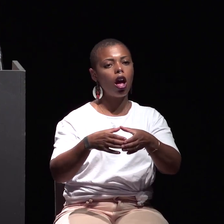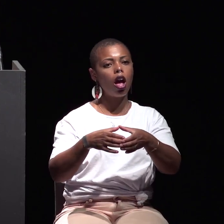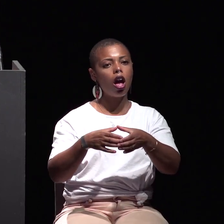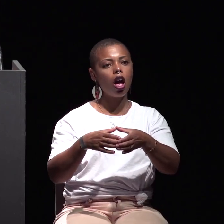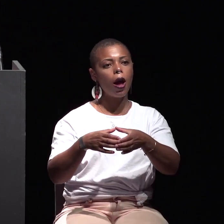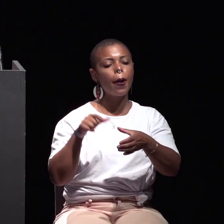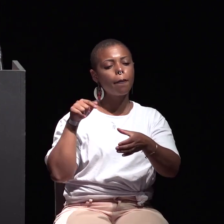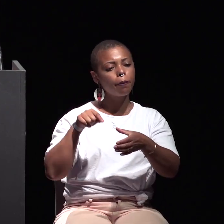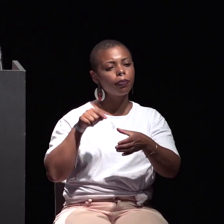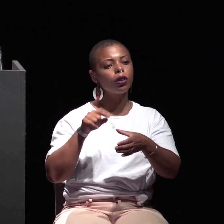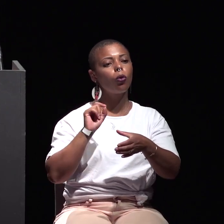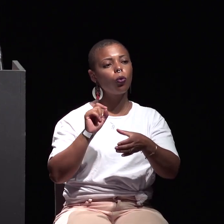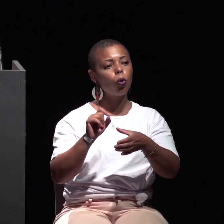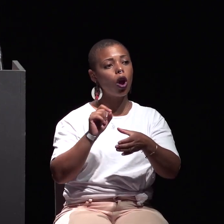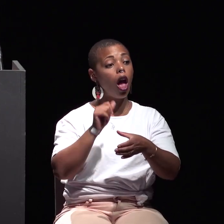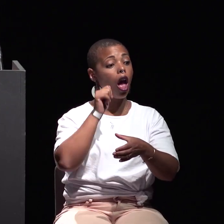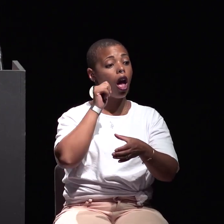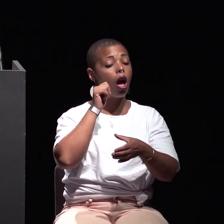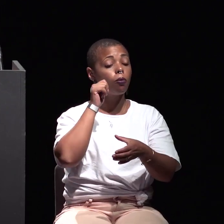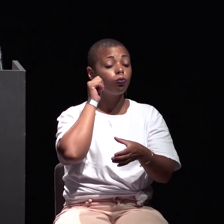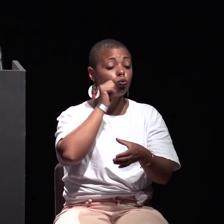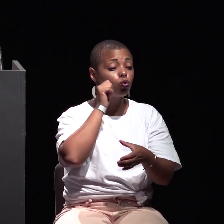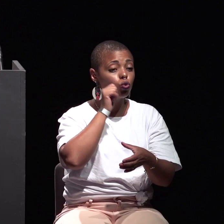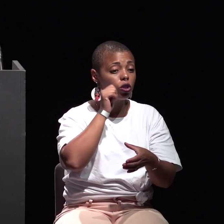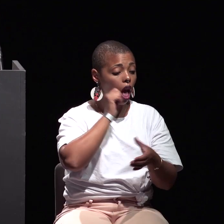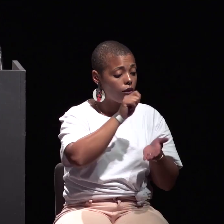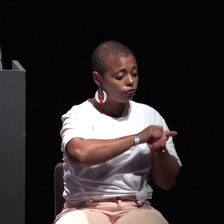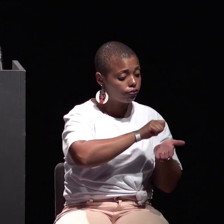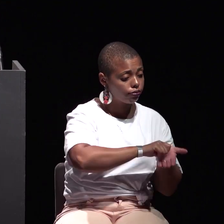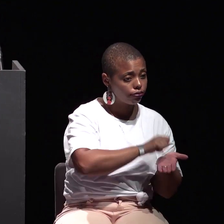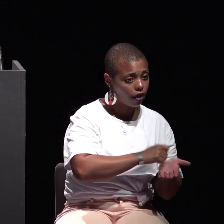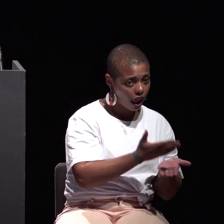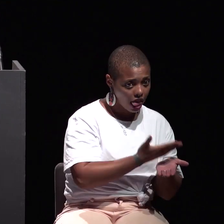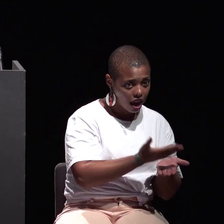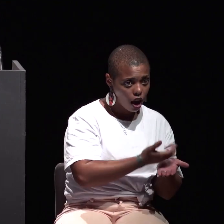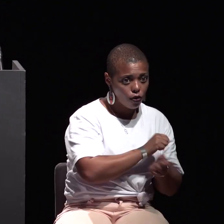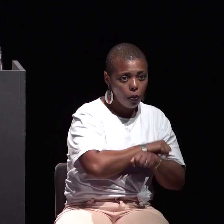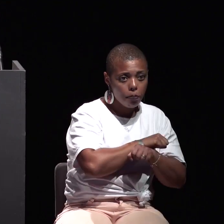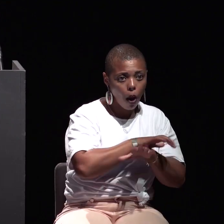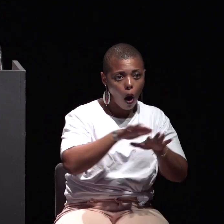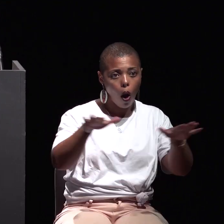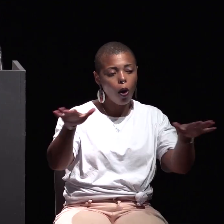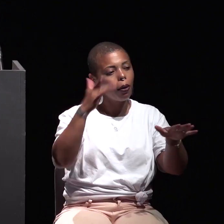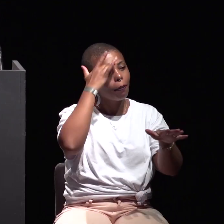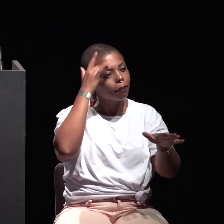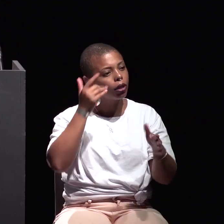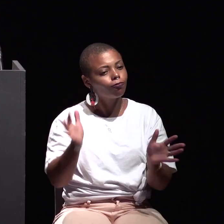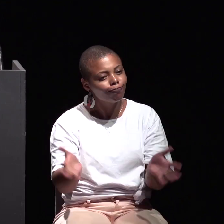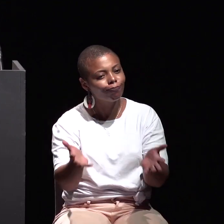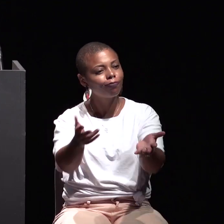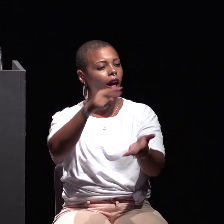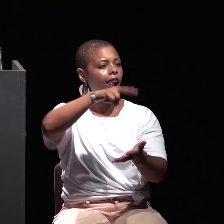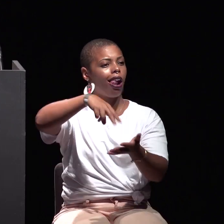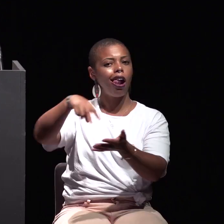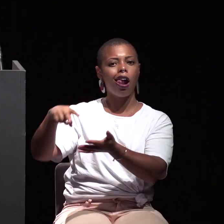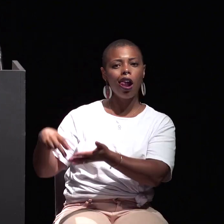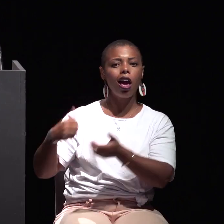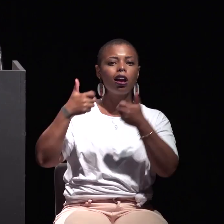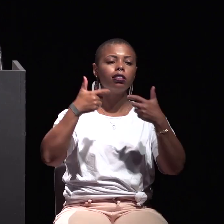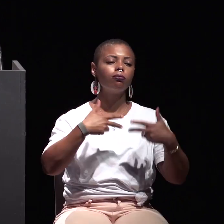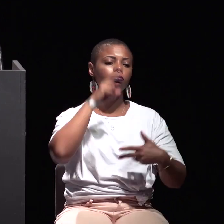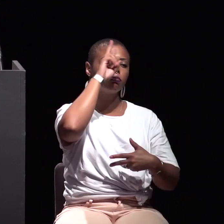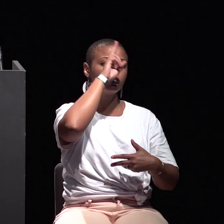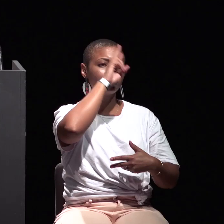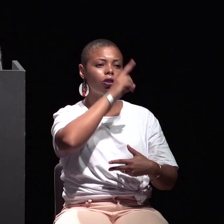coletivo que promove a leitura de escritoras mulheres e que espalha o conhecimento sobre trajetórias e